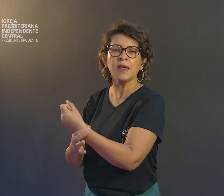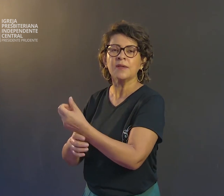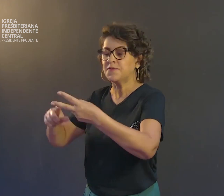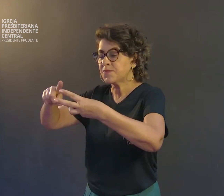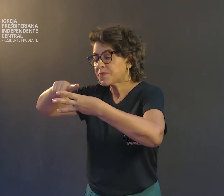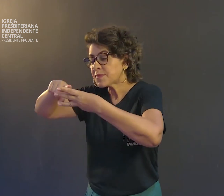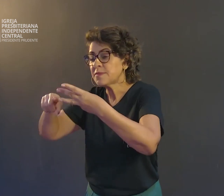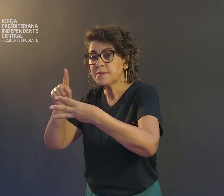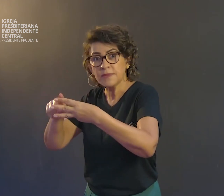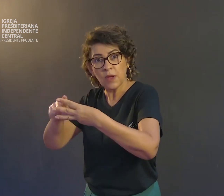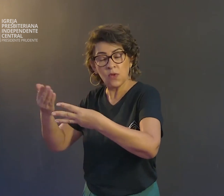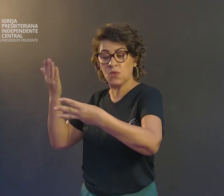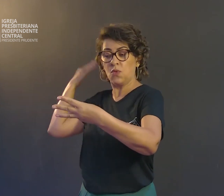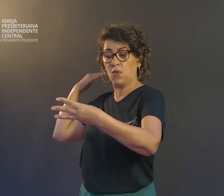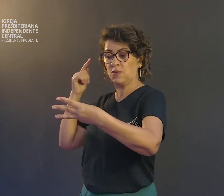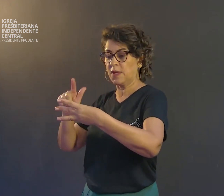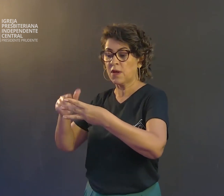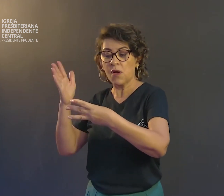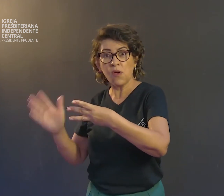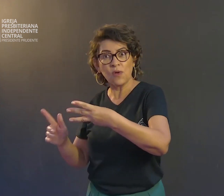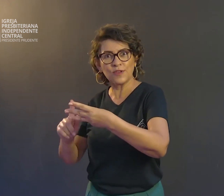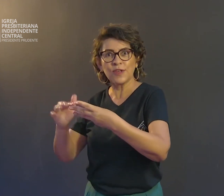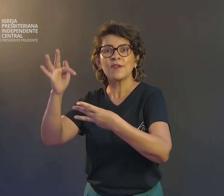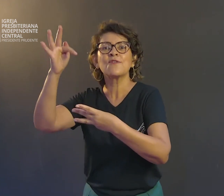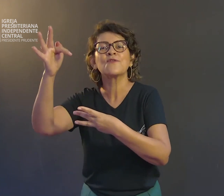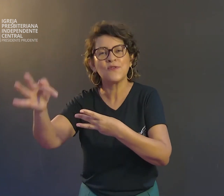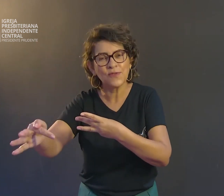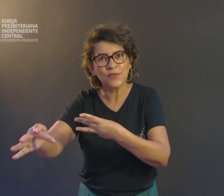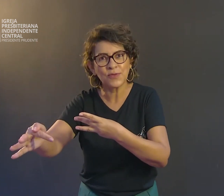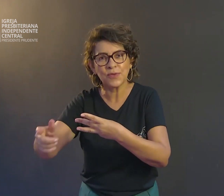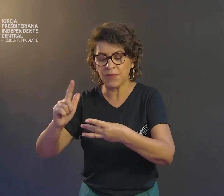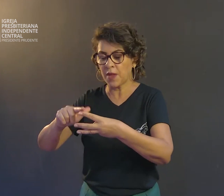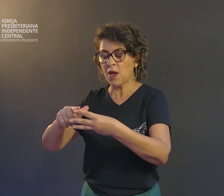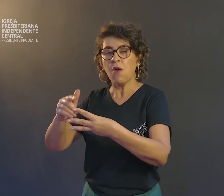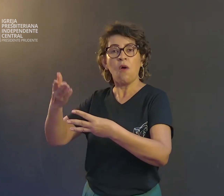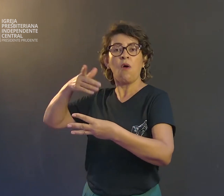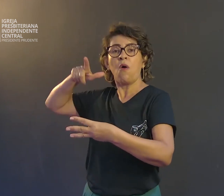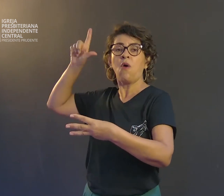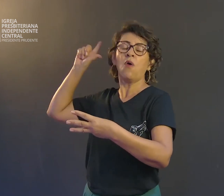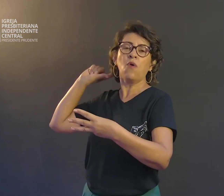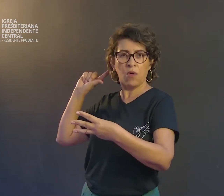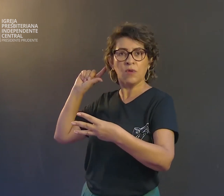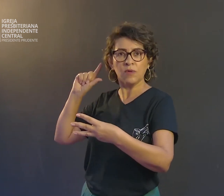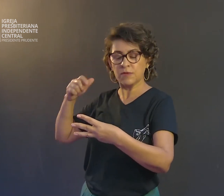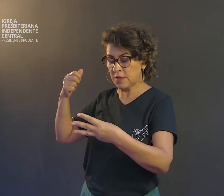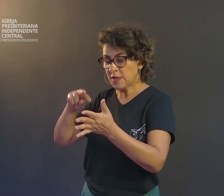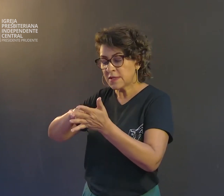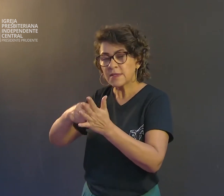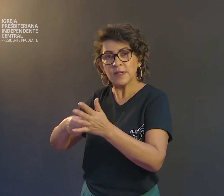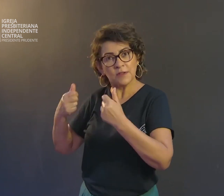hoje e no amanhã. No ontem significa que precisamos aprender tudo o que Deus já fez